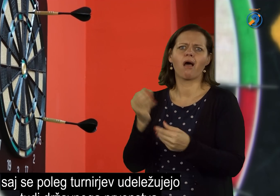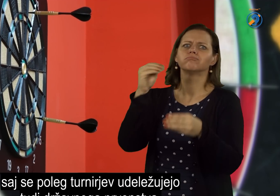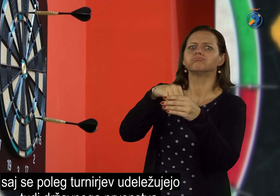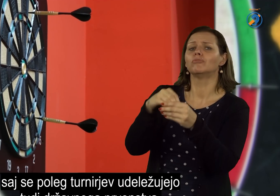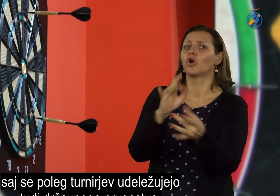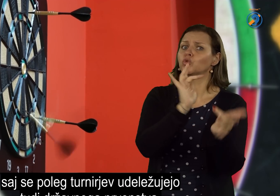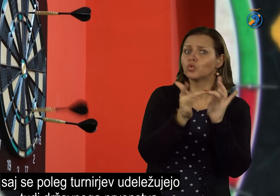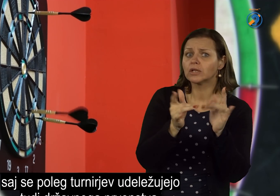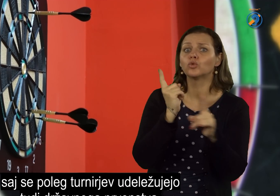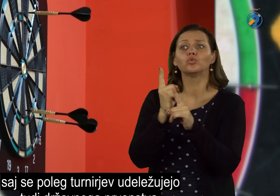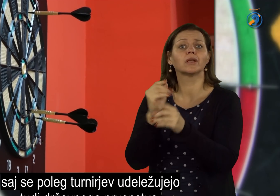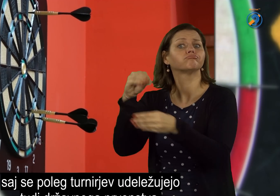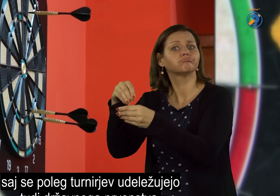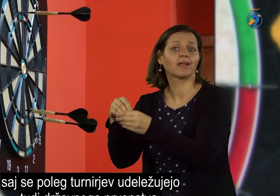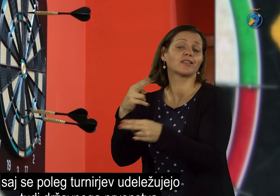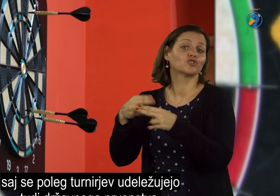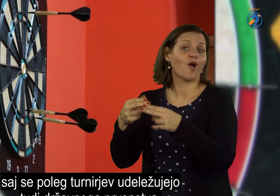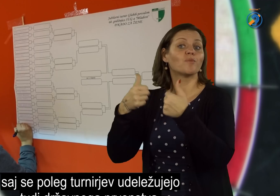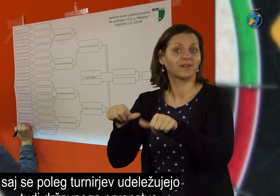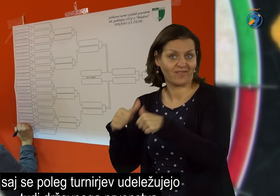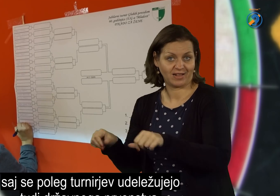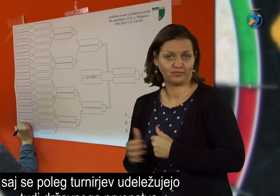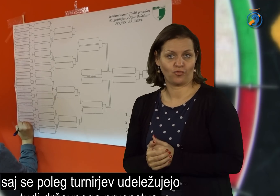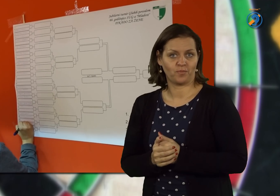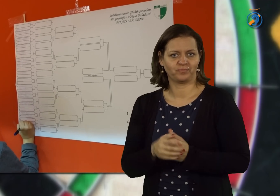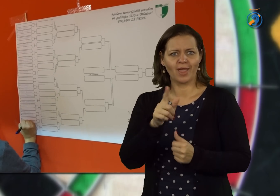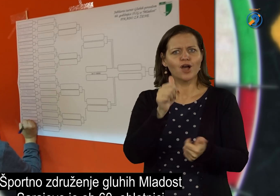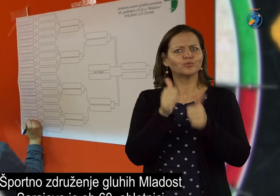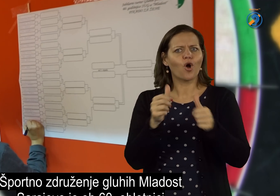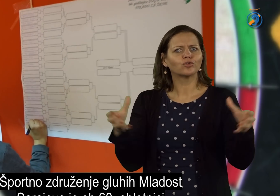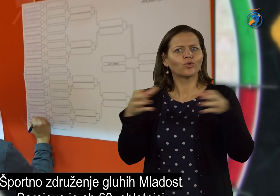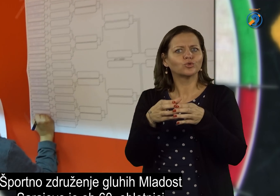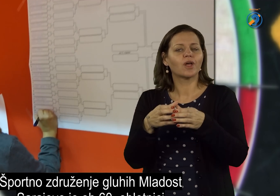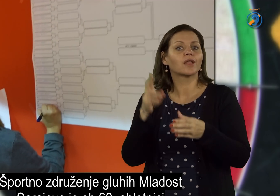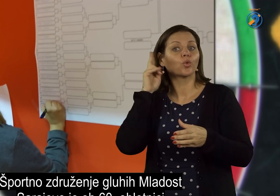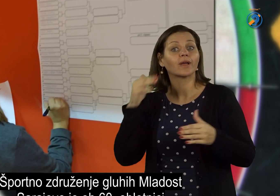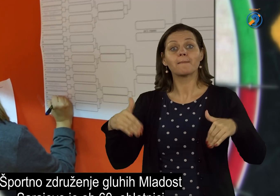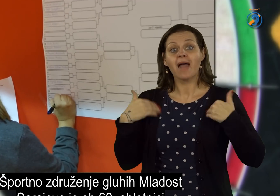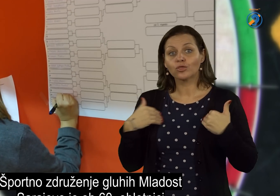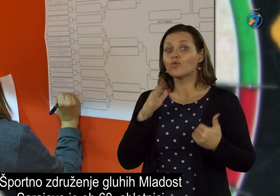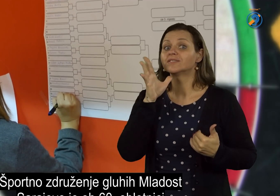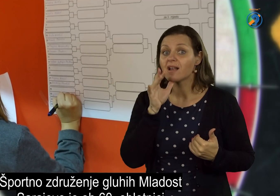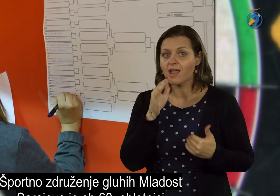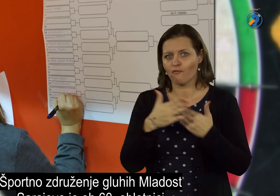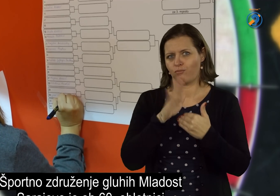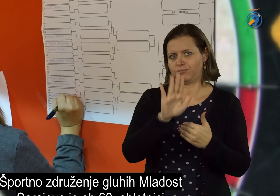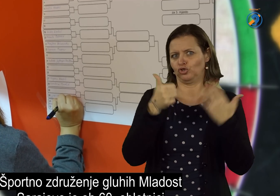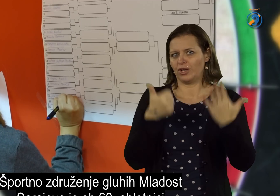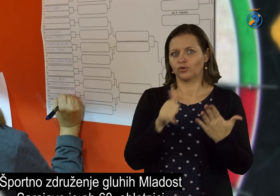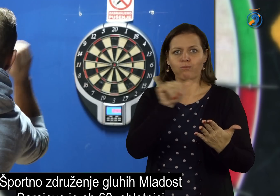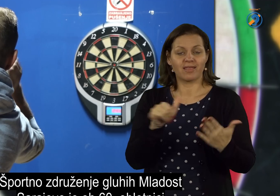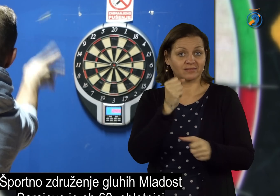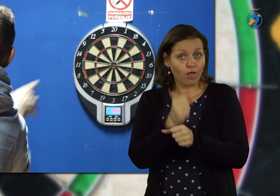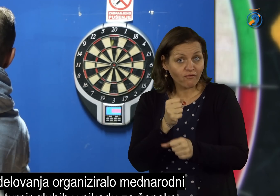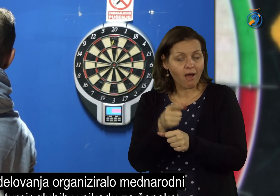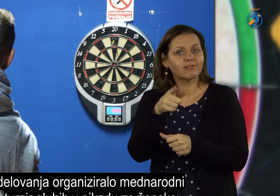poleg turnirjev udeležujejo tudi državnega prvenstva. Športno združenje gluhih Mladost Sarajevo je ob